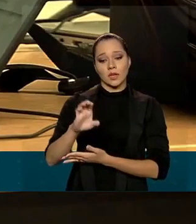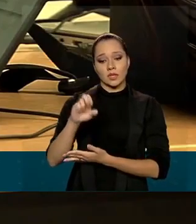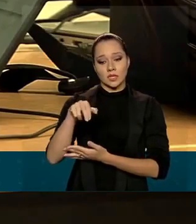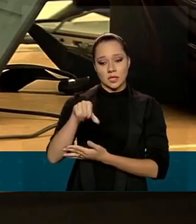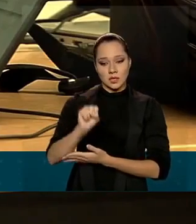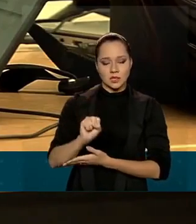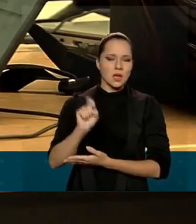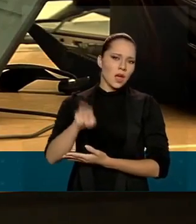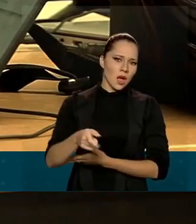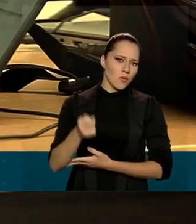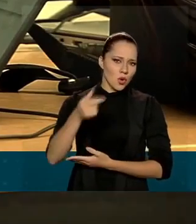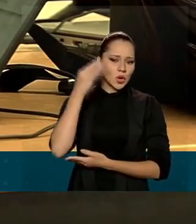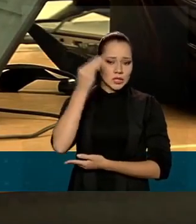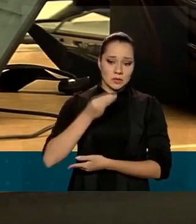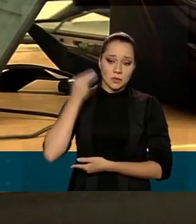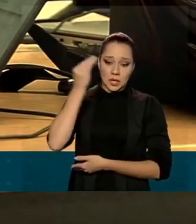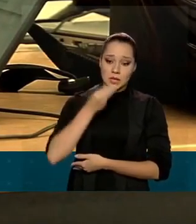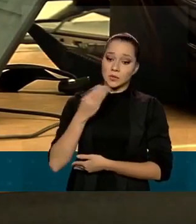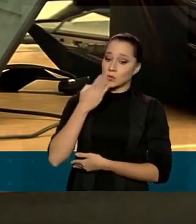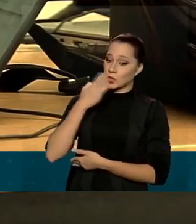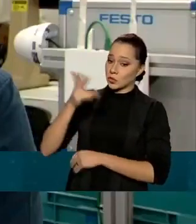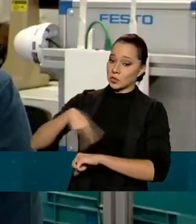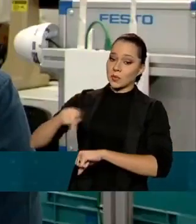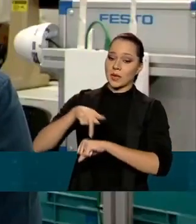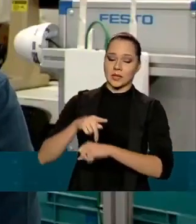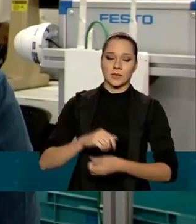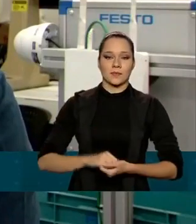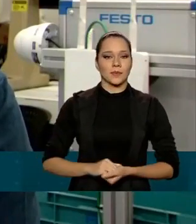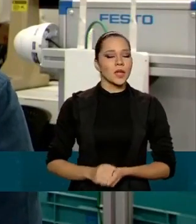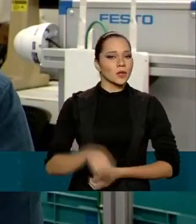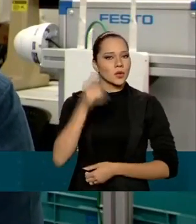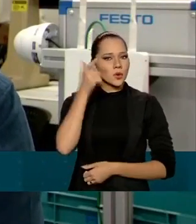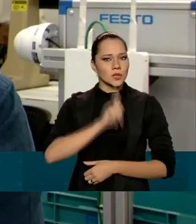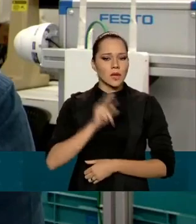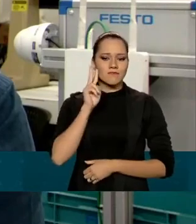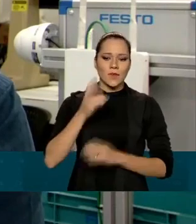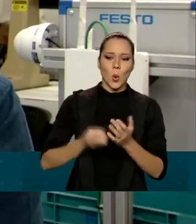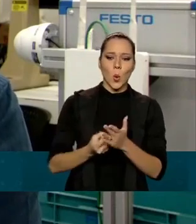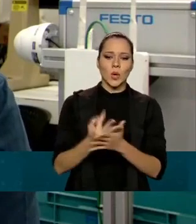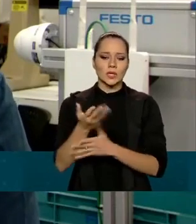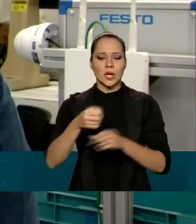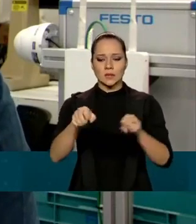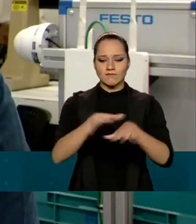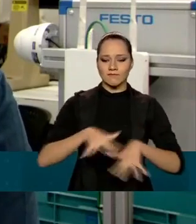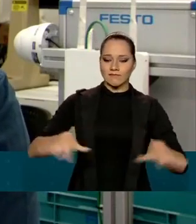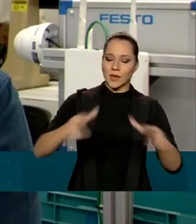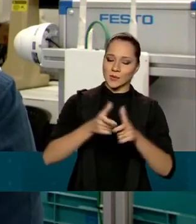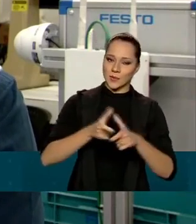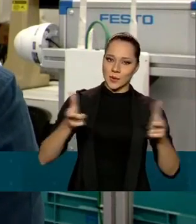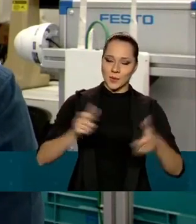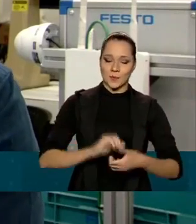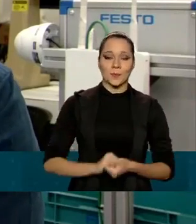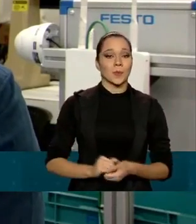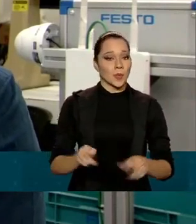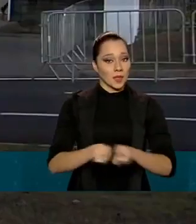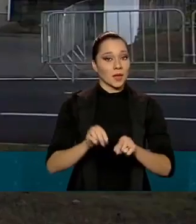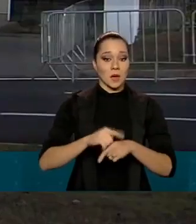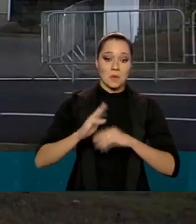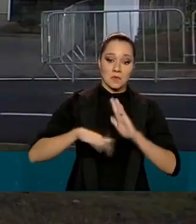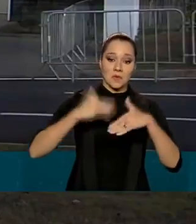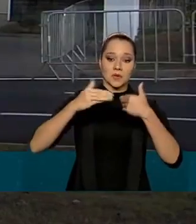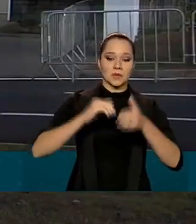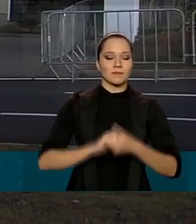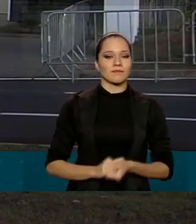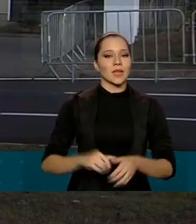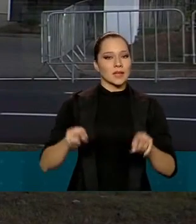uma das poucas experiências do tipo no país. Ela consegue abranger uma quantidade de espaços muito maiores e realmente é uma evolução.